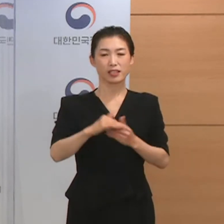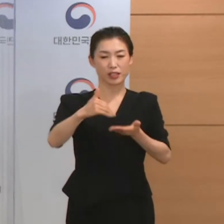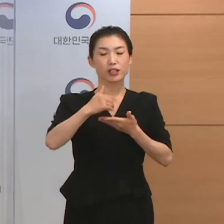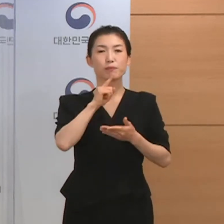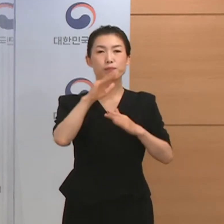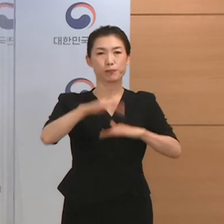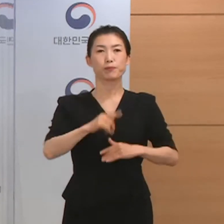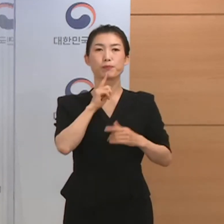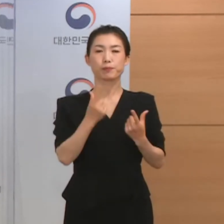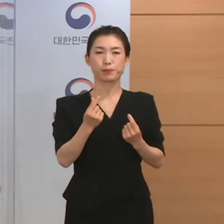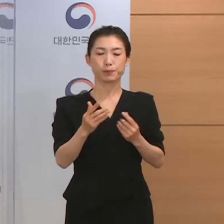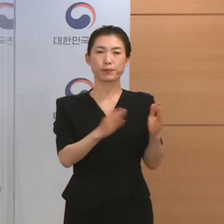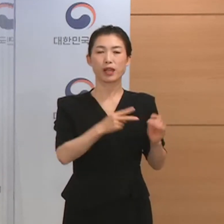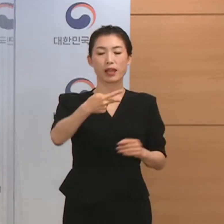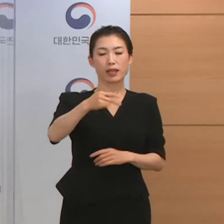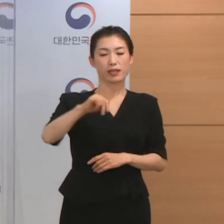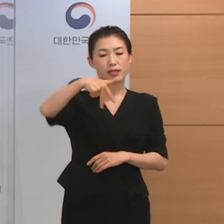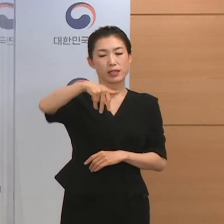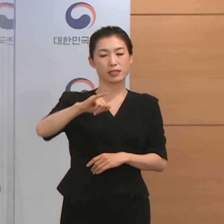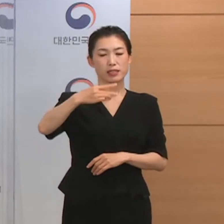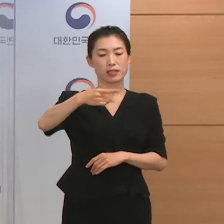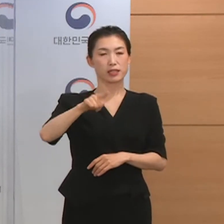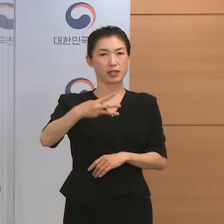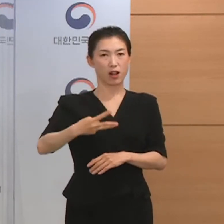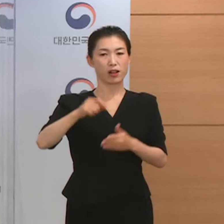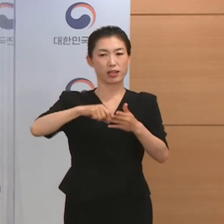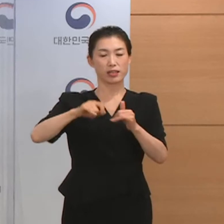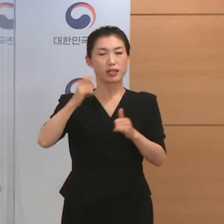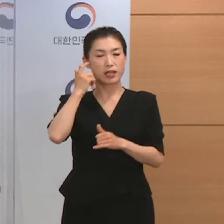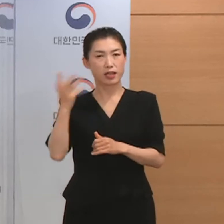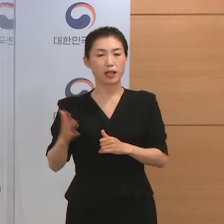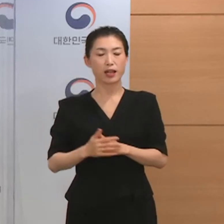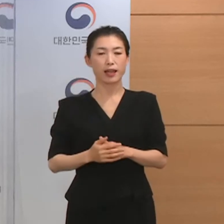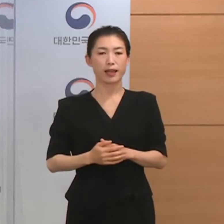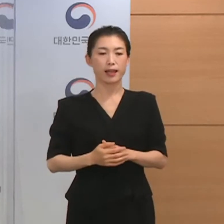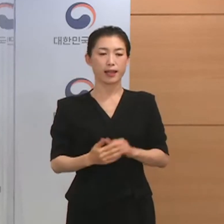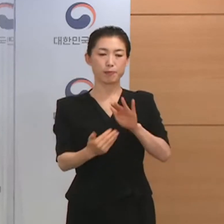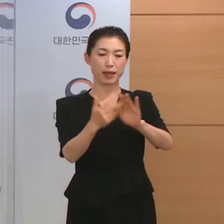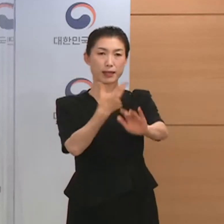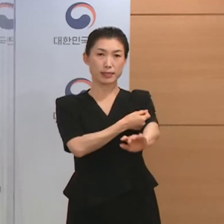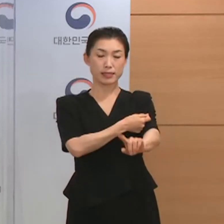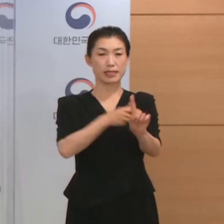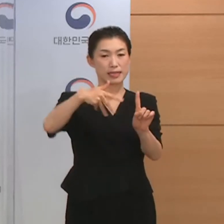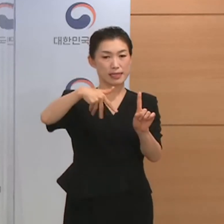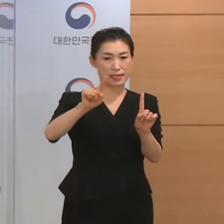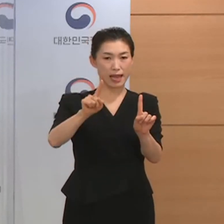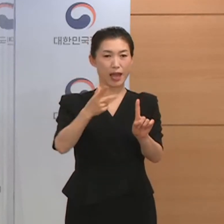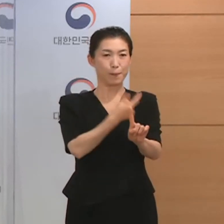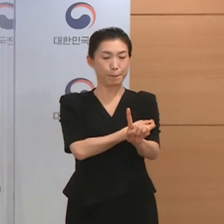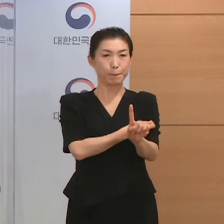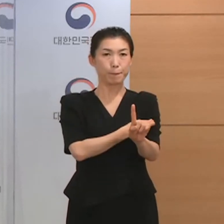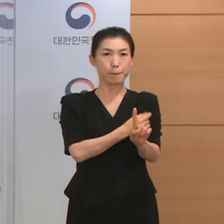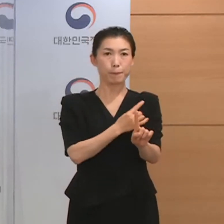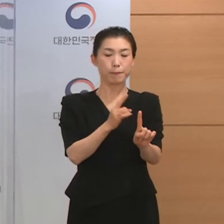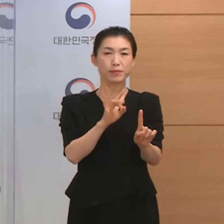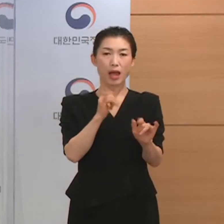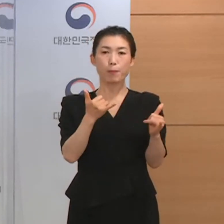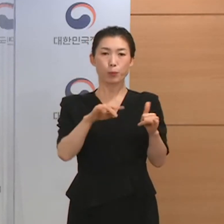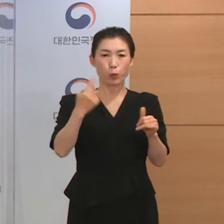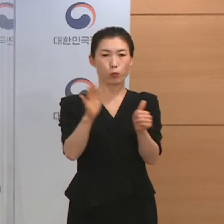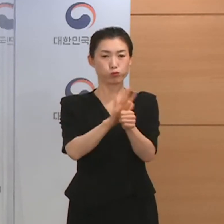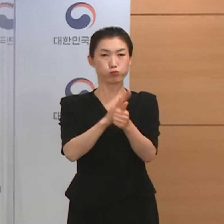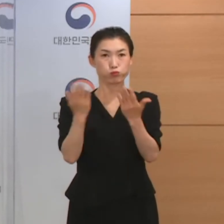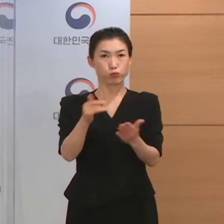디지털 타임스 유선희 기사님 질의입니다. 1차 접종자부터 인센티브가 주어진다면 1차 접종만